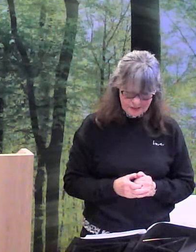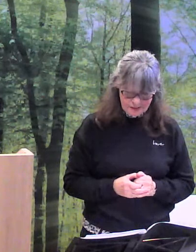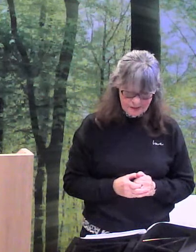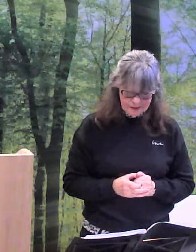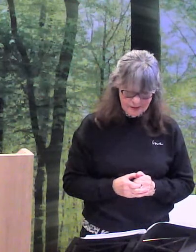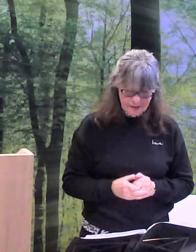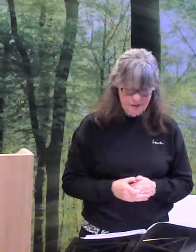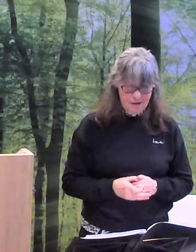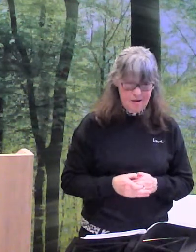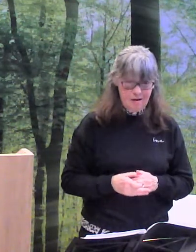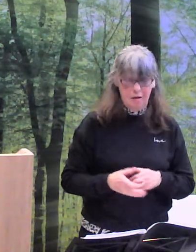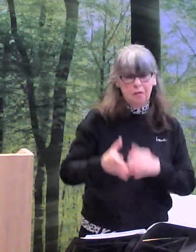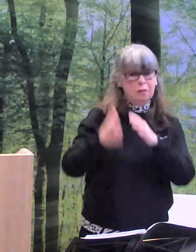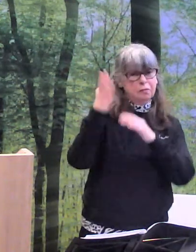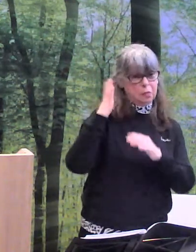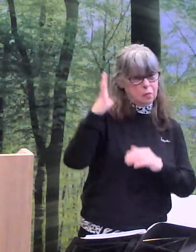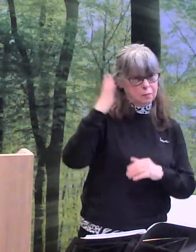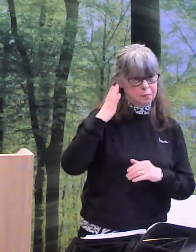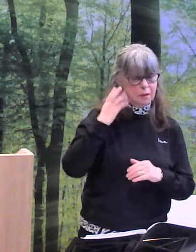gaan trouwen.